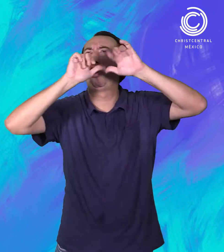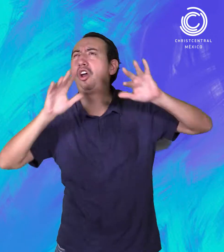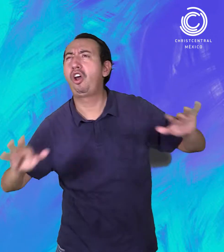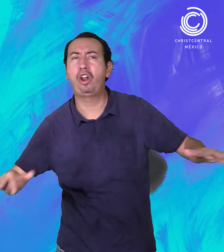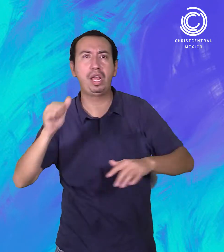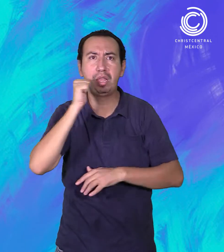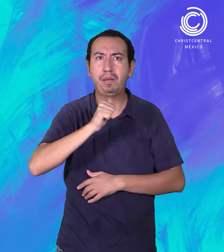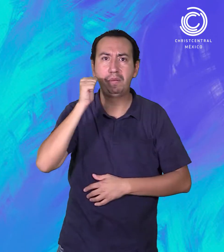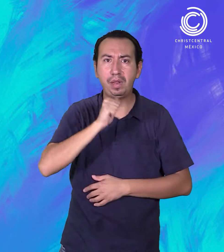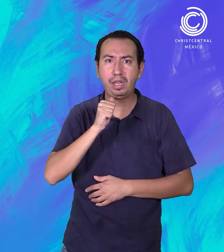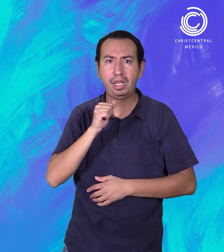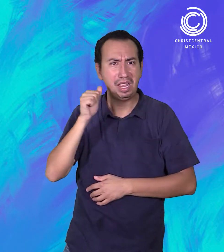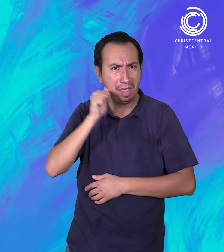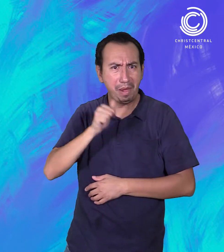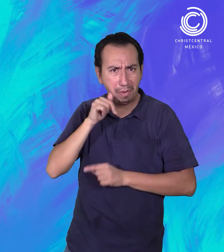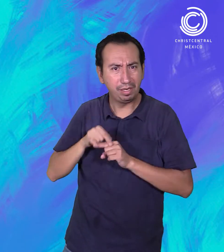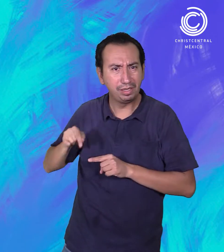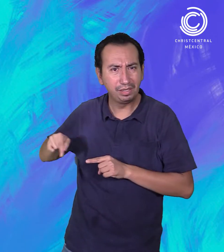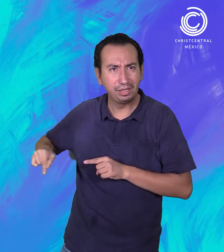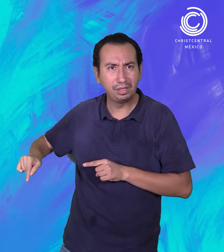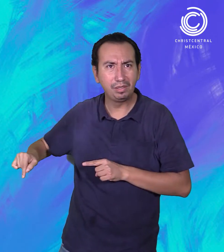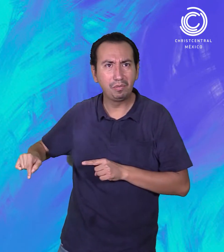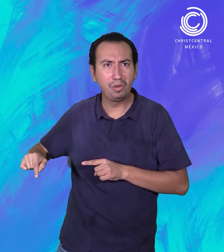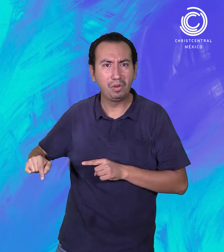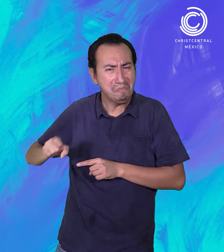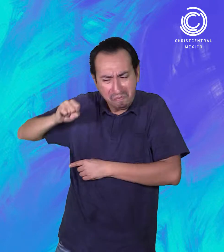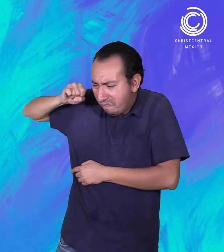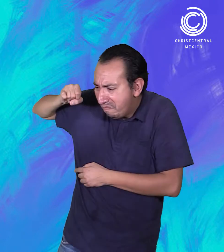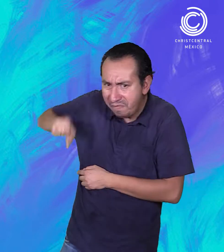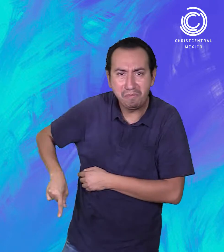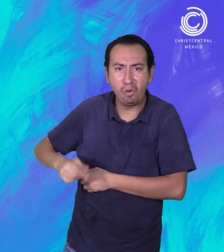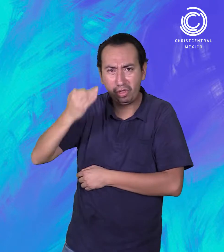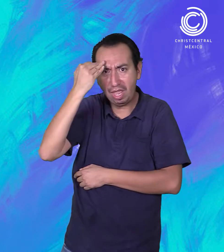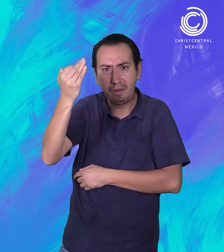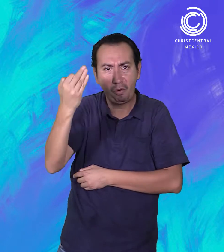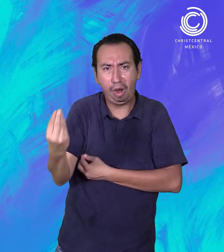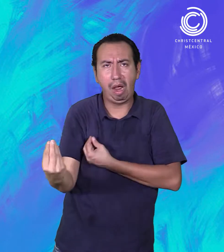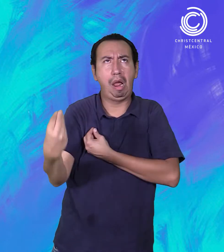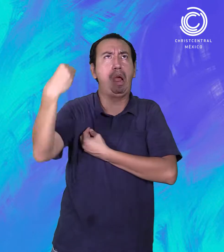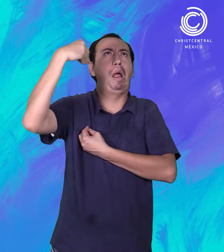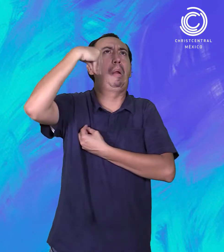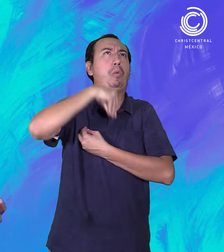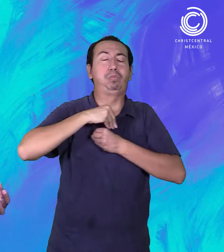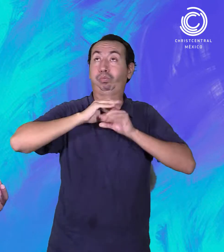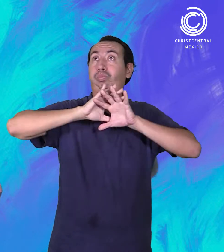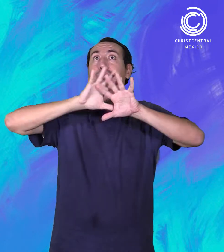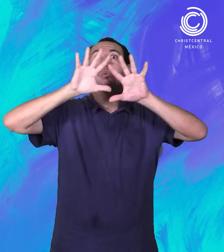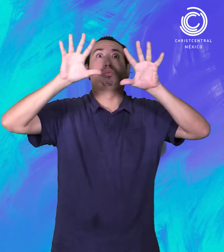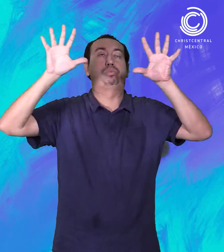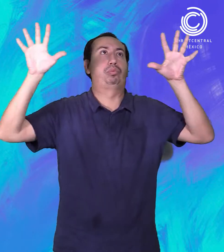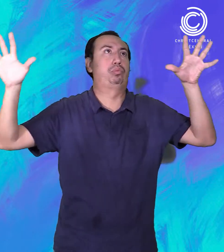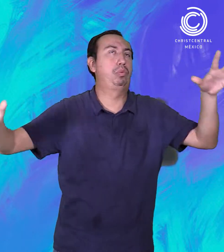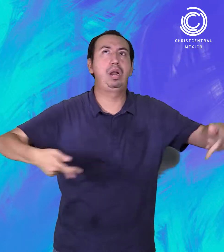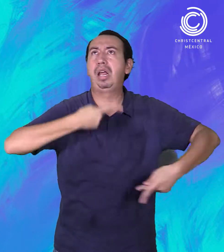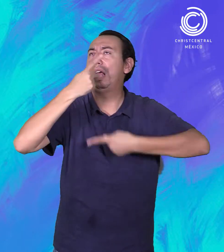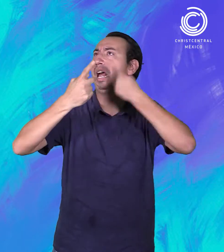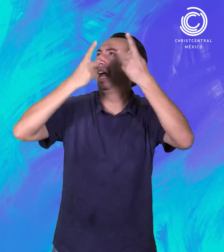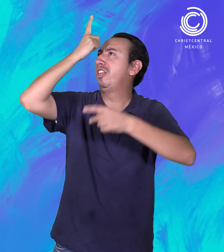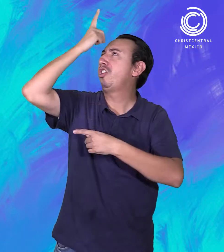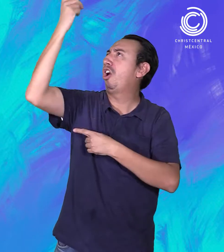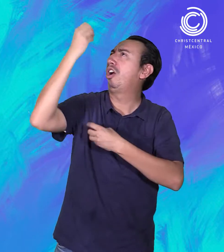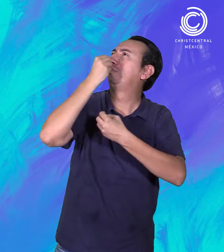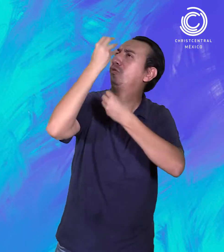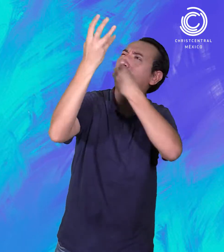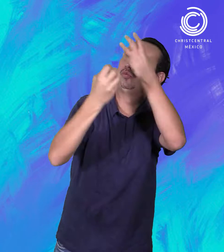todo el tiempo estuvieron como profetizando, sino que fue en ese momento que recibieron del Espíritu Santo que comenzaron a